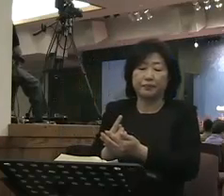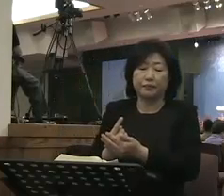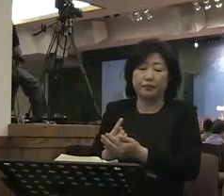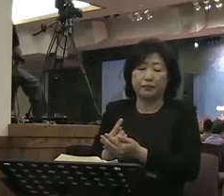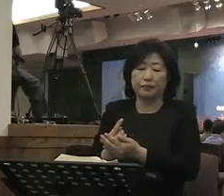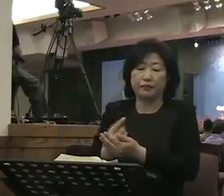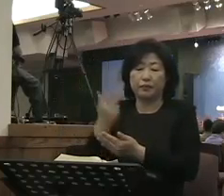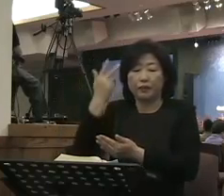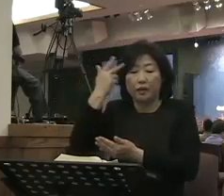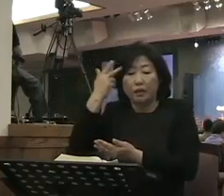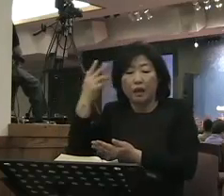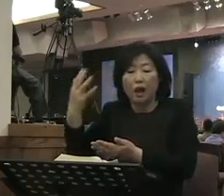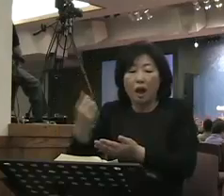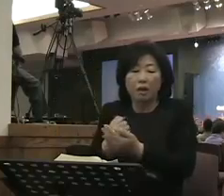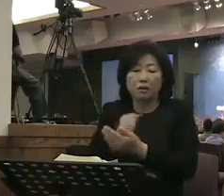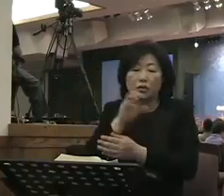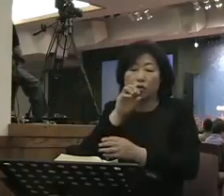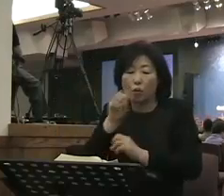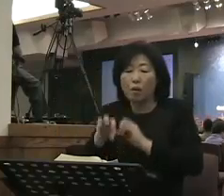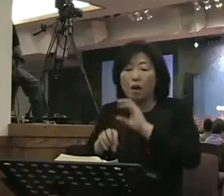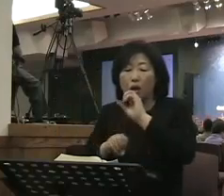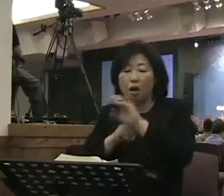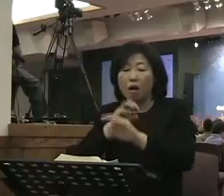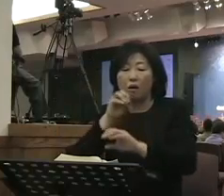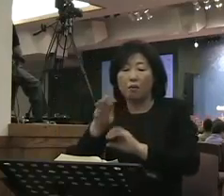되돌아온 정신을 가지고 그가 고백한 내용이